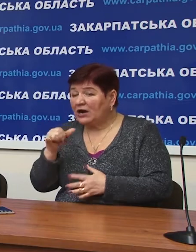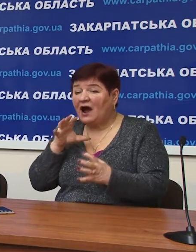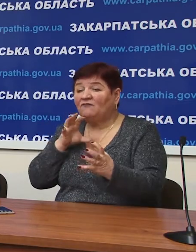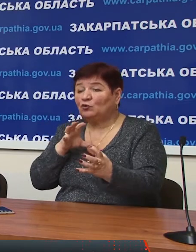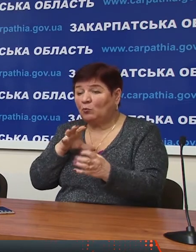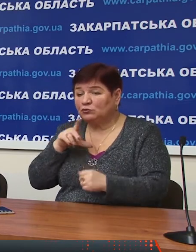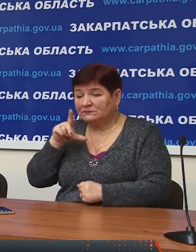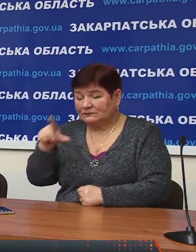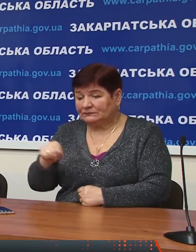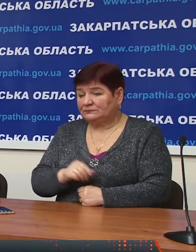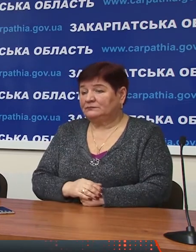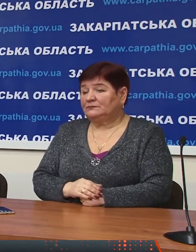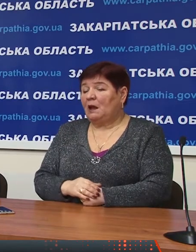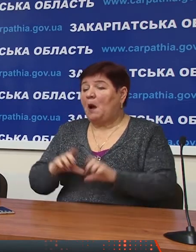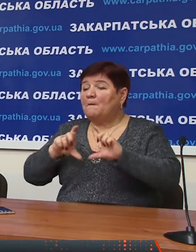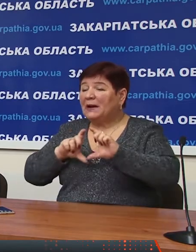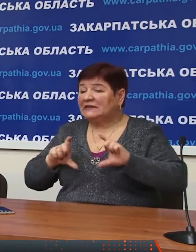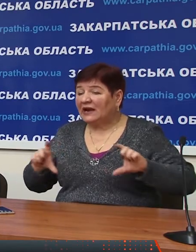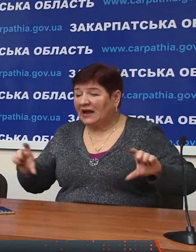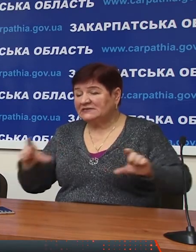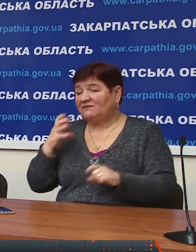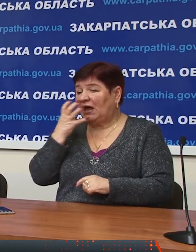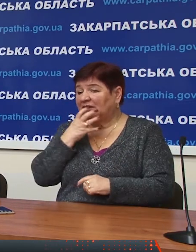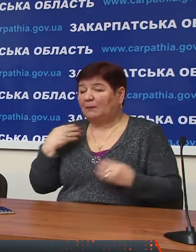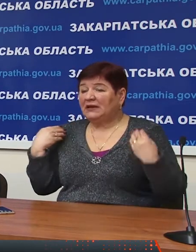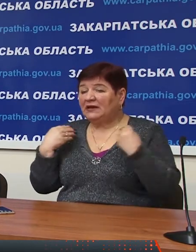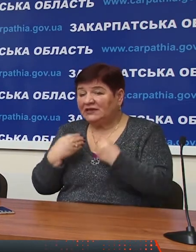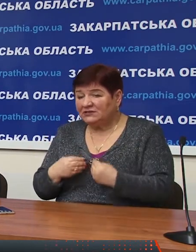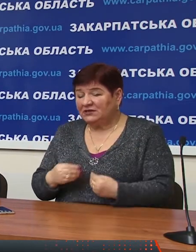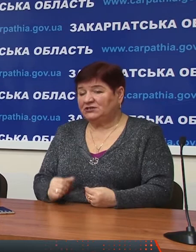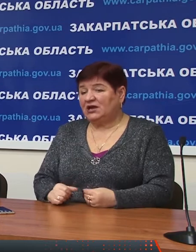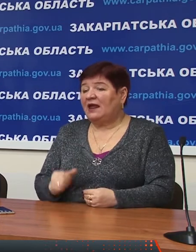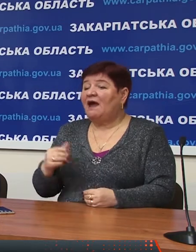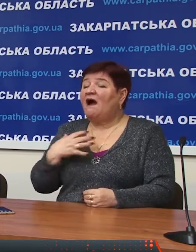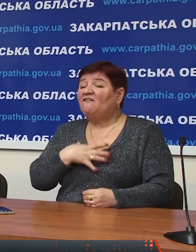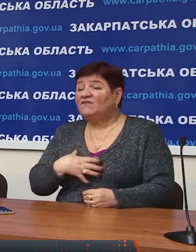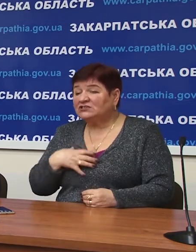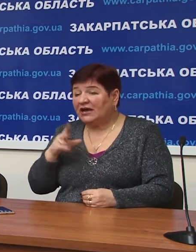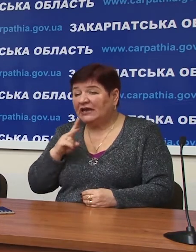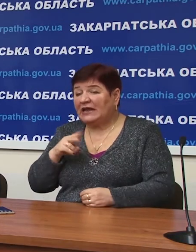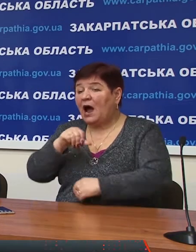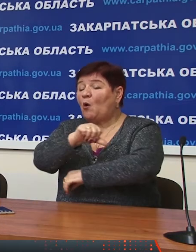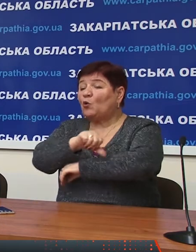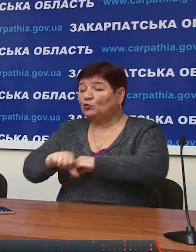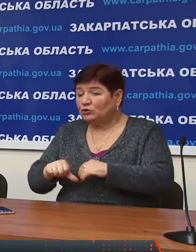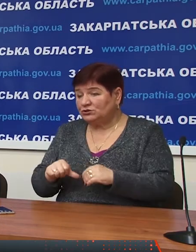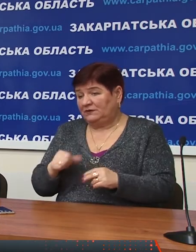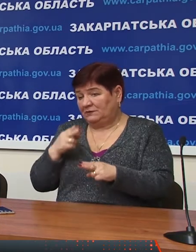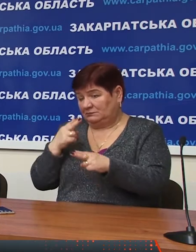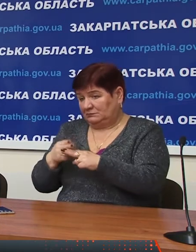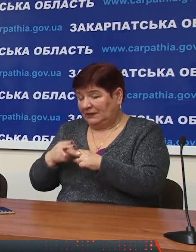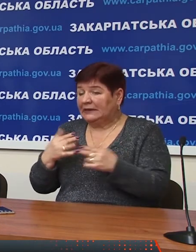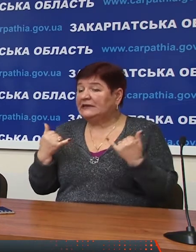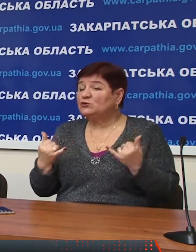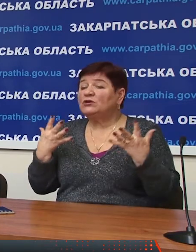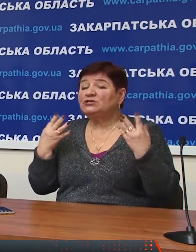мікроавтобус там матраців, теплих речей або ще щось, бо він вважає, що його на кордоні хтось йому створює перепони. На